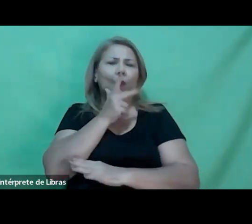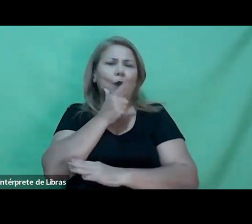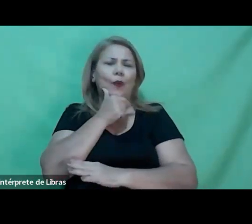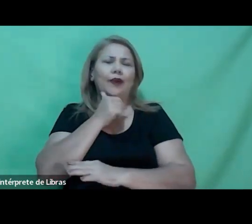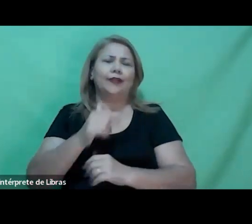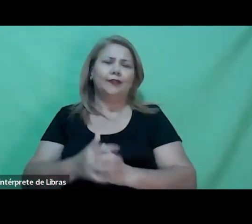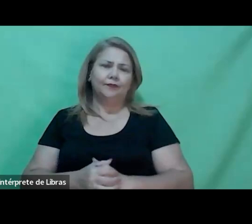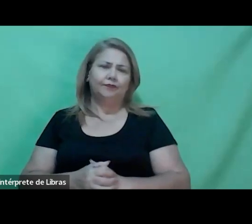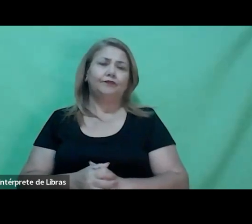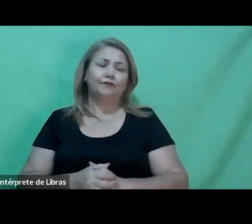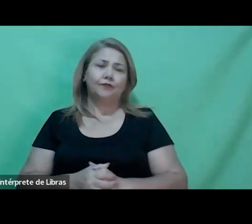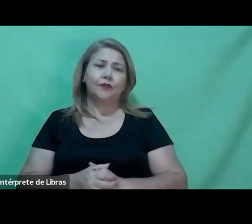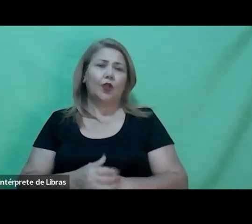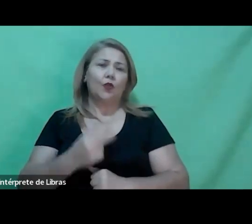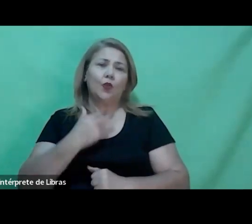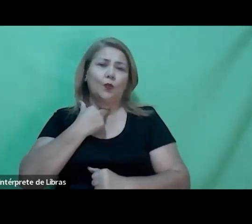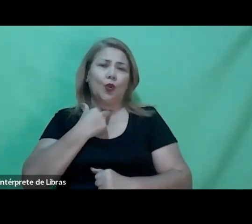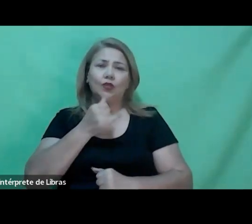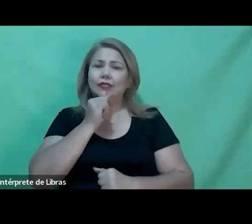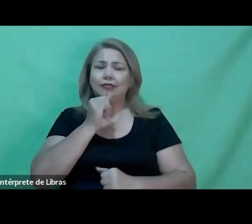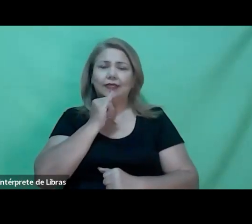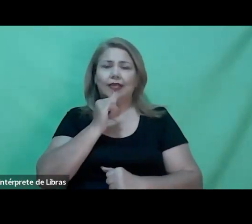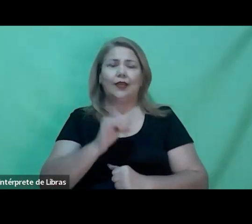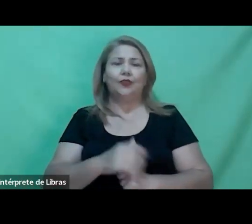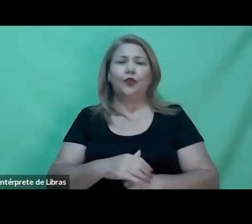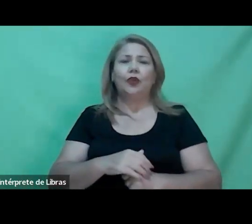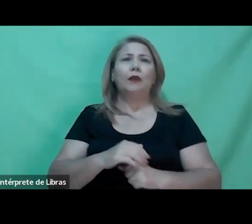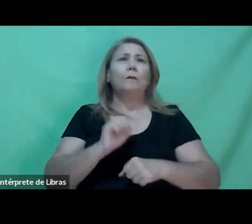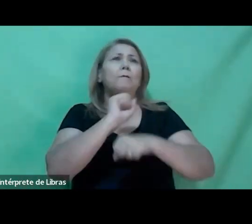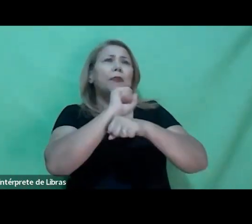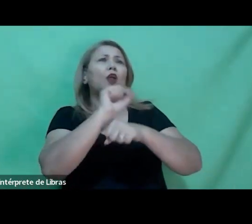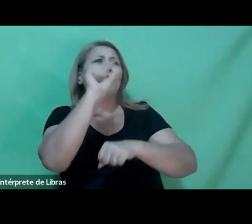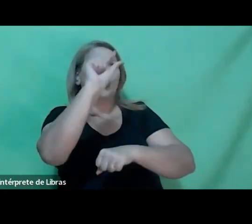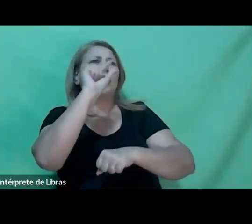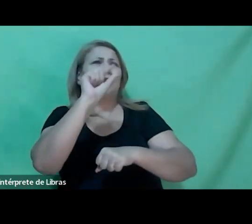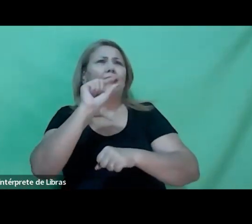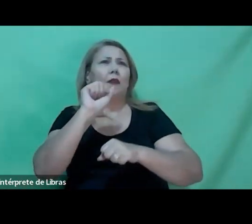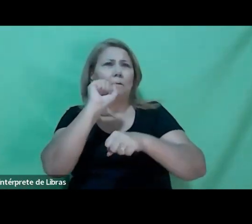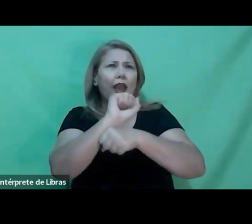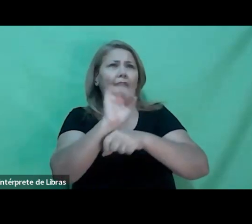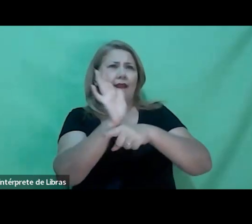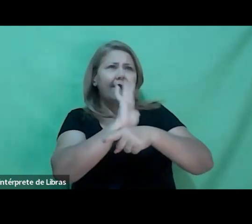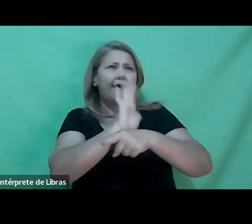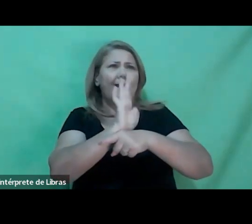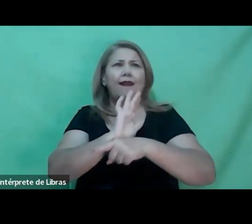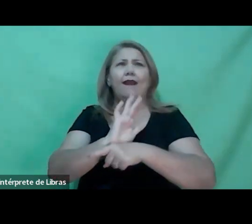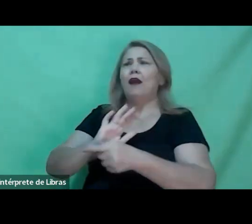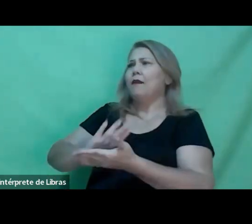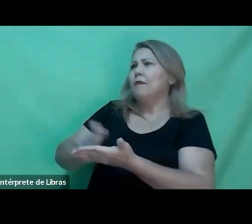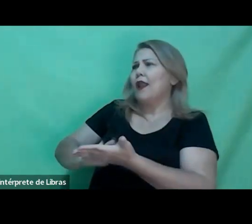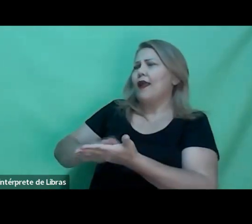que yo no alcancé a escribirle lo último que dijo es un reto real Sí